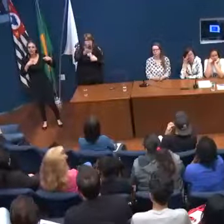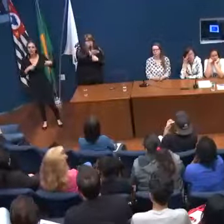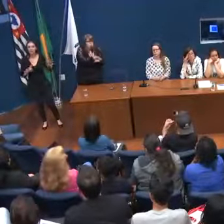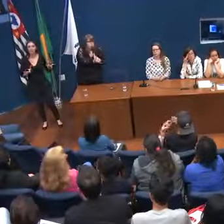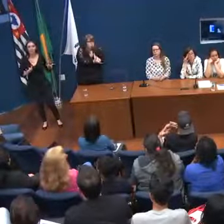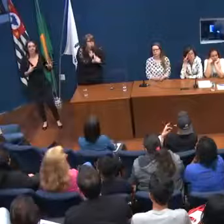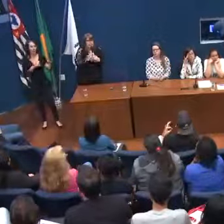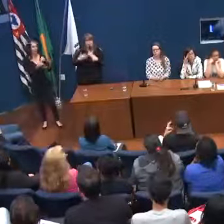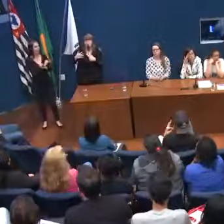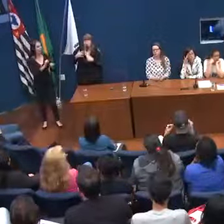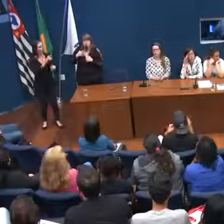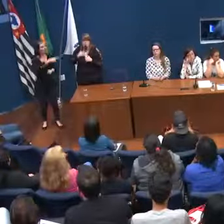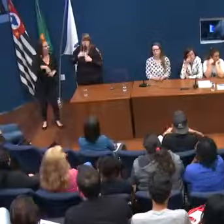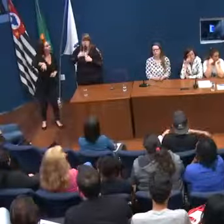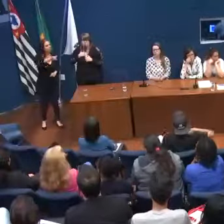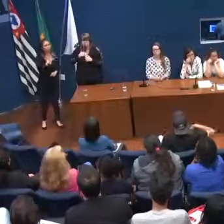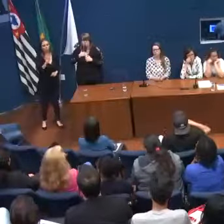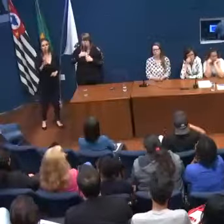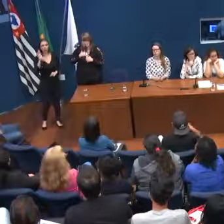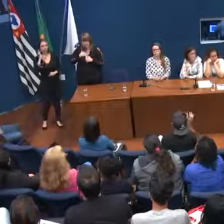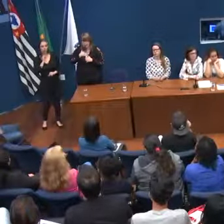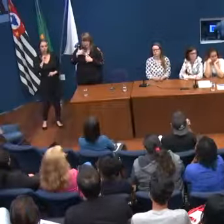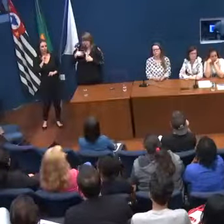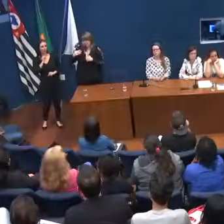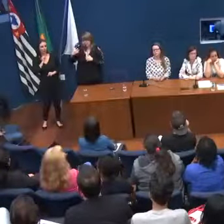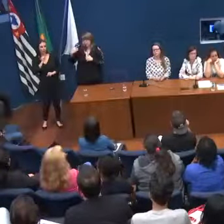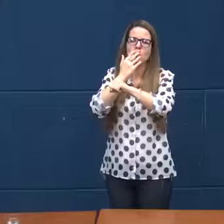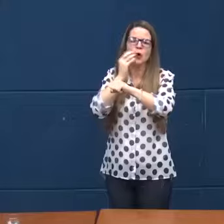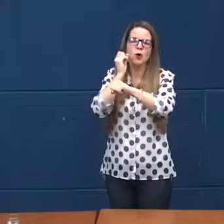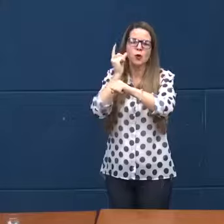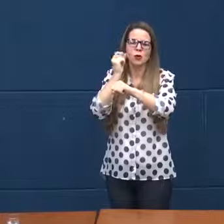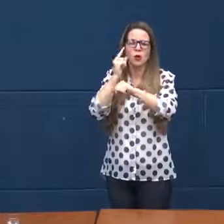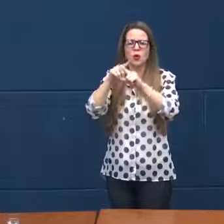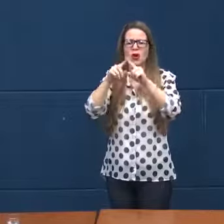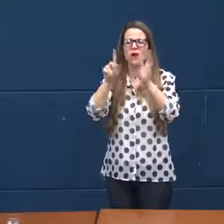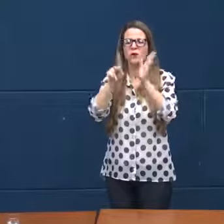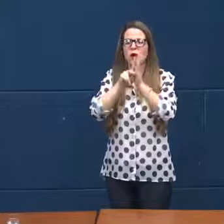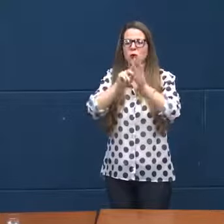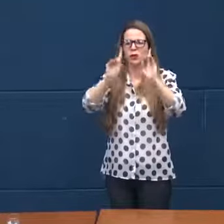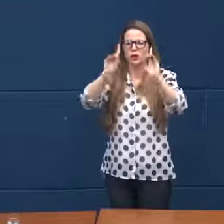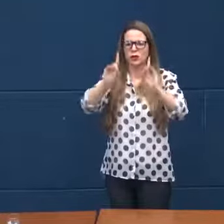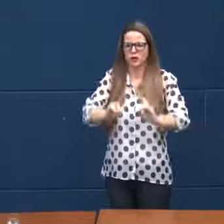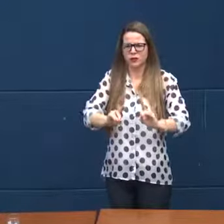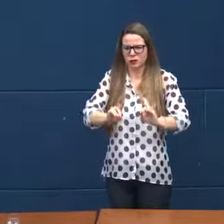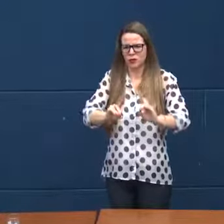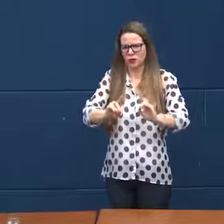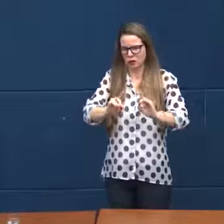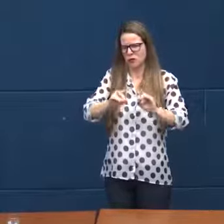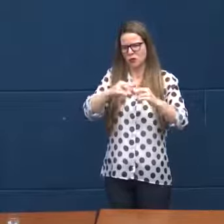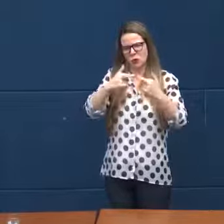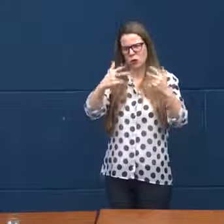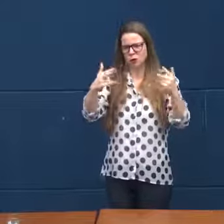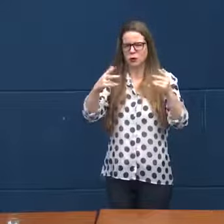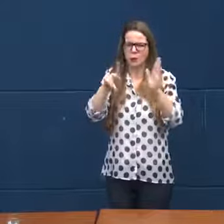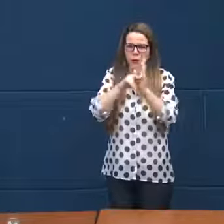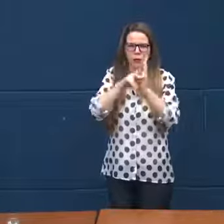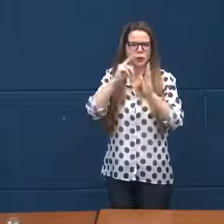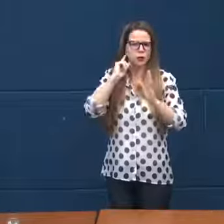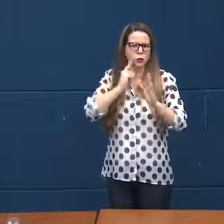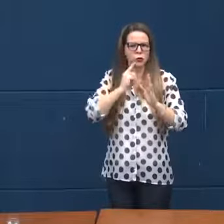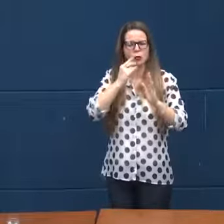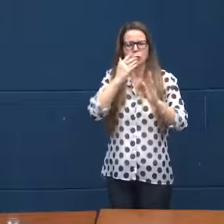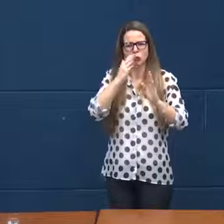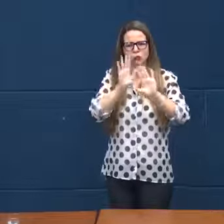Educação e Integração de Surdos de São Paulo, de Minas Gerais, da ABRASC, Associação Brasileira de Surdo-Cegueira, Viva